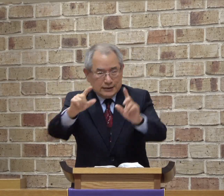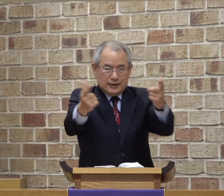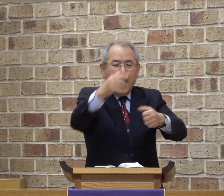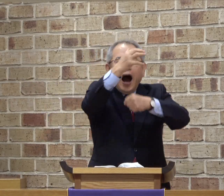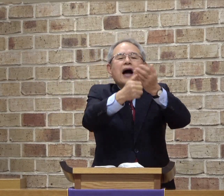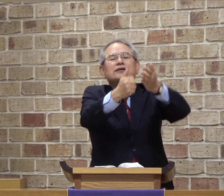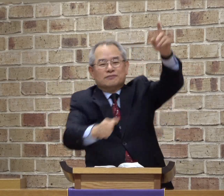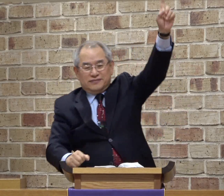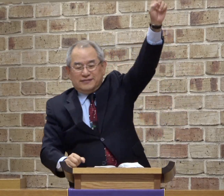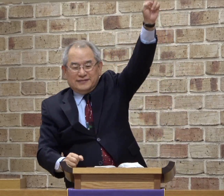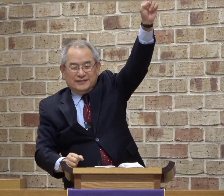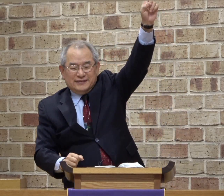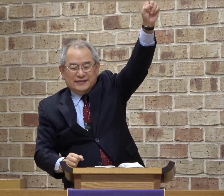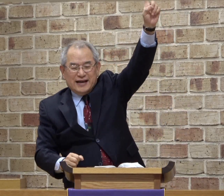유명한 영화 배우죠.